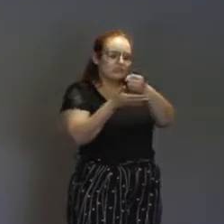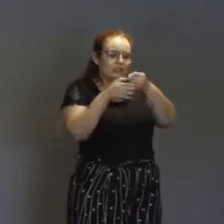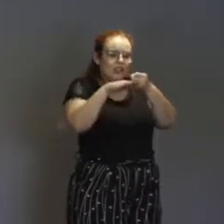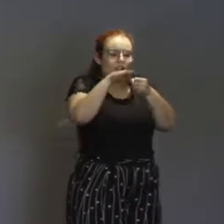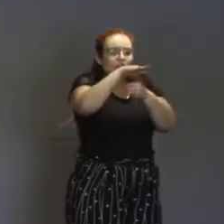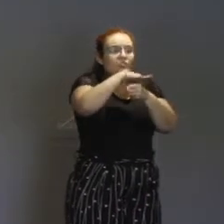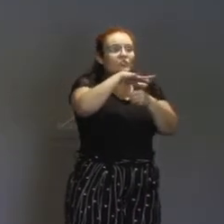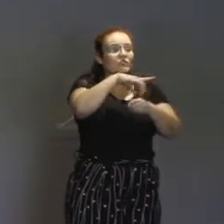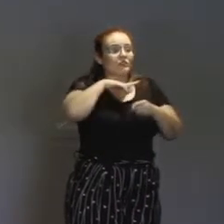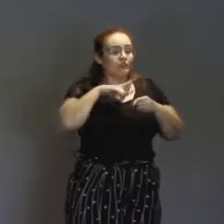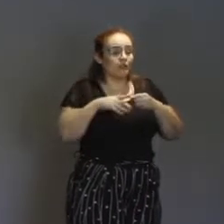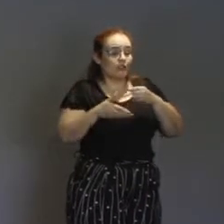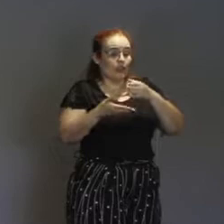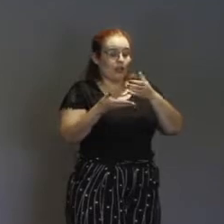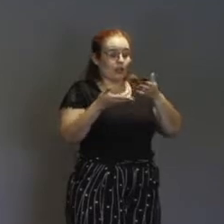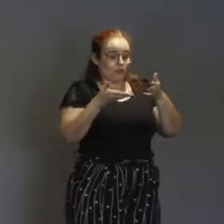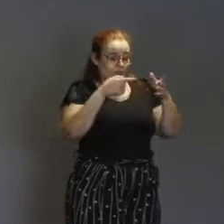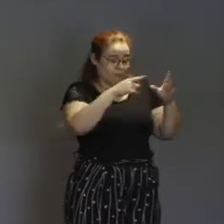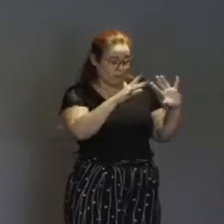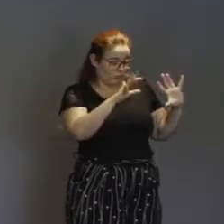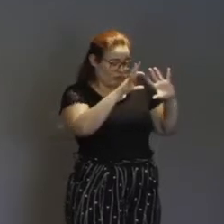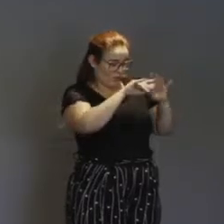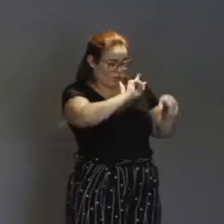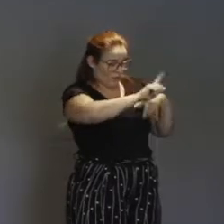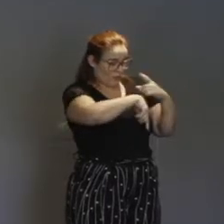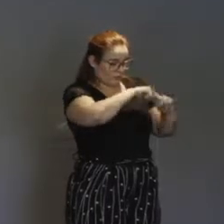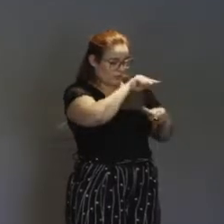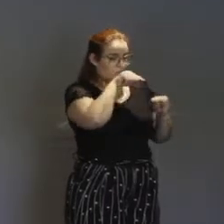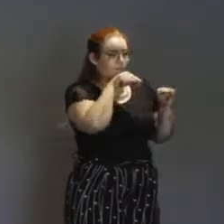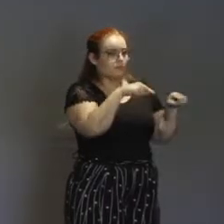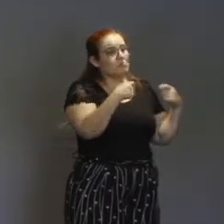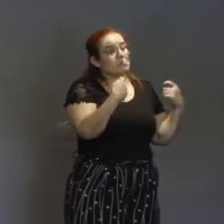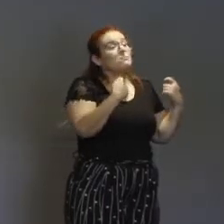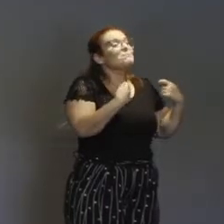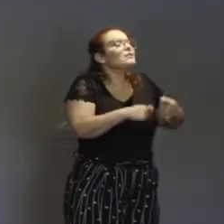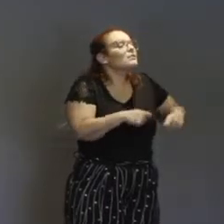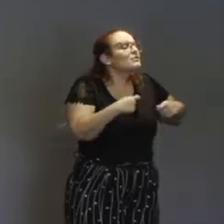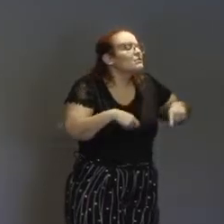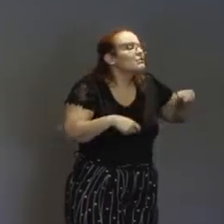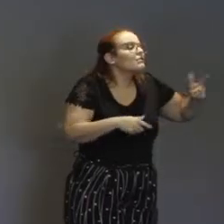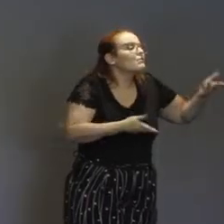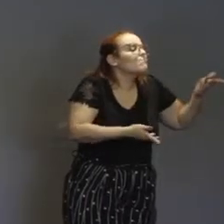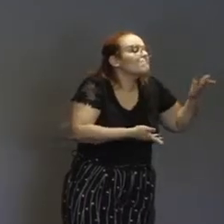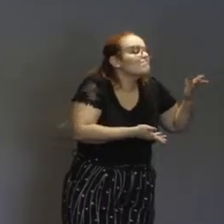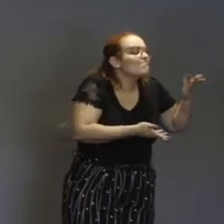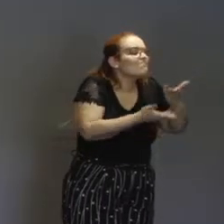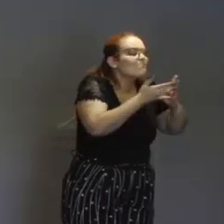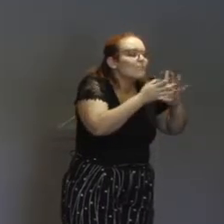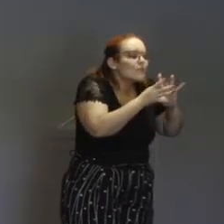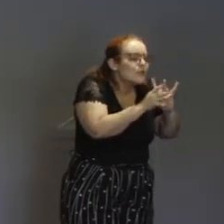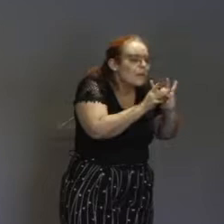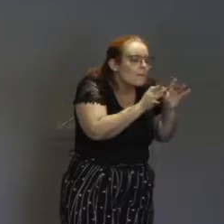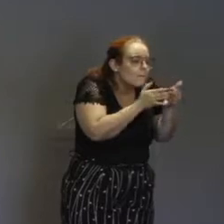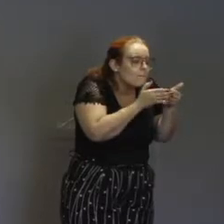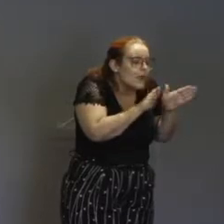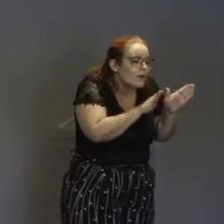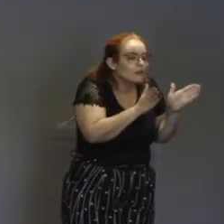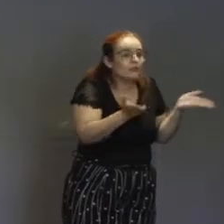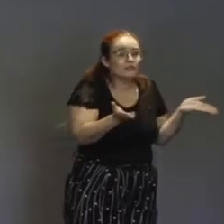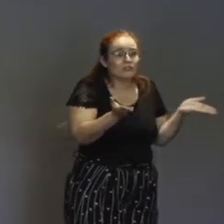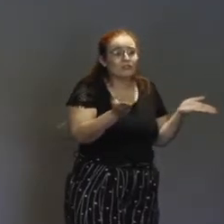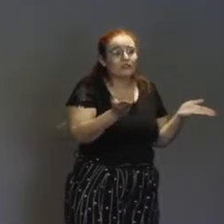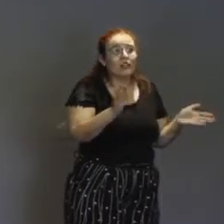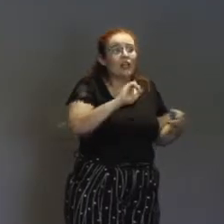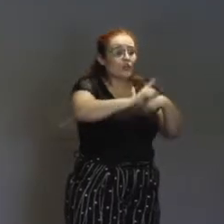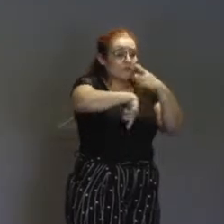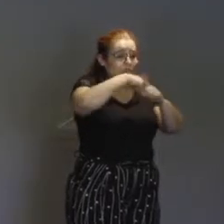os órgãos vinculados à inovação, que deveriam, por princípio, ser mais flexíveis, né? Porque não tem como você fazer a inovação sem errar, e se você